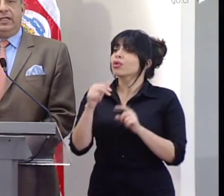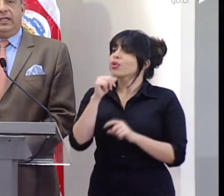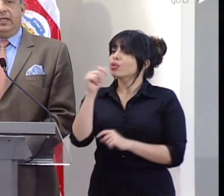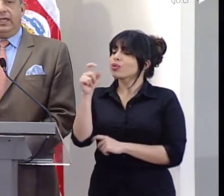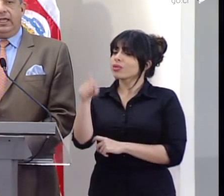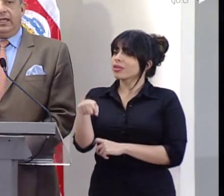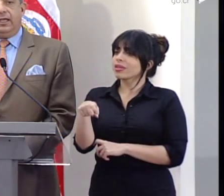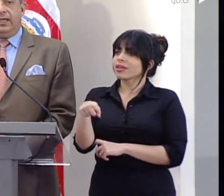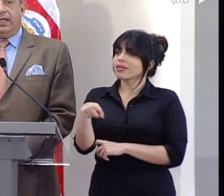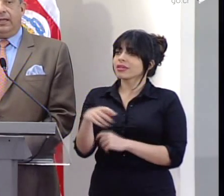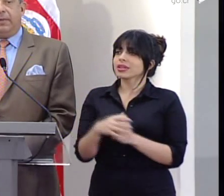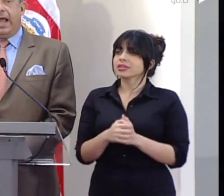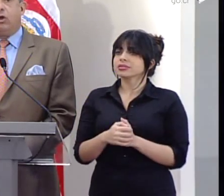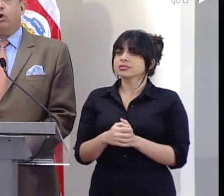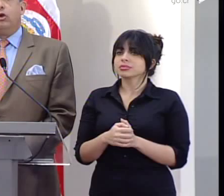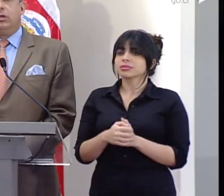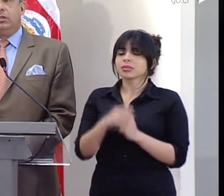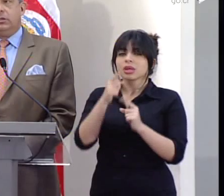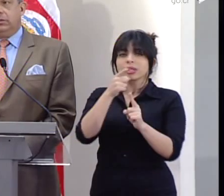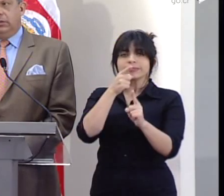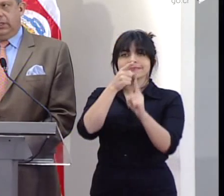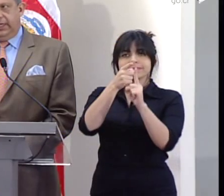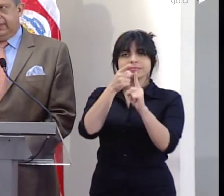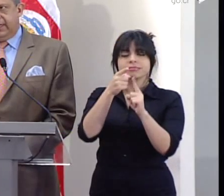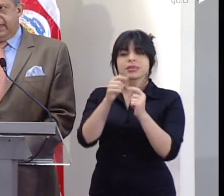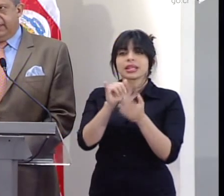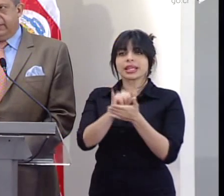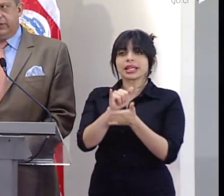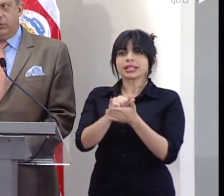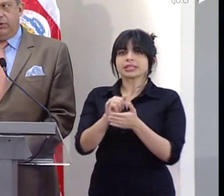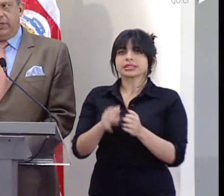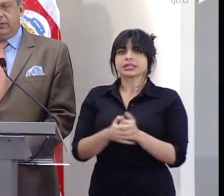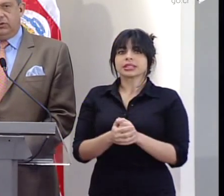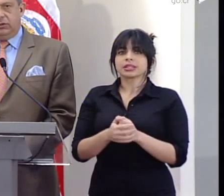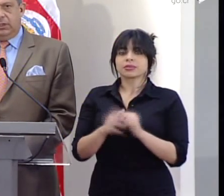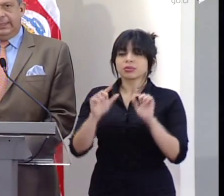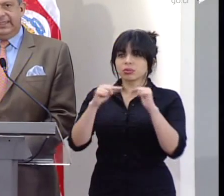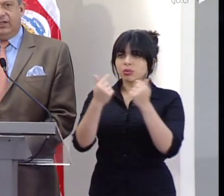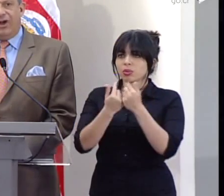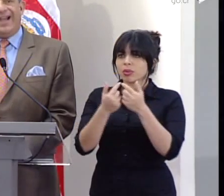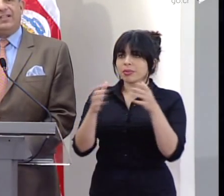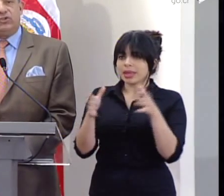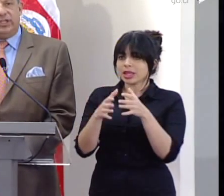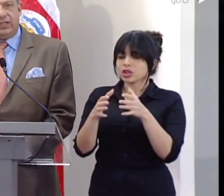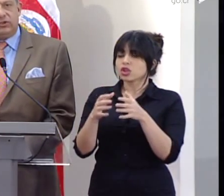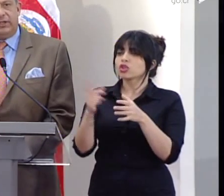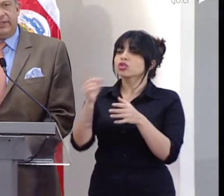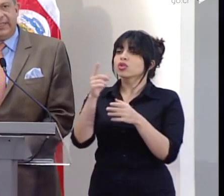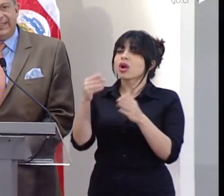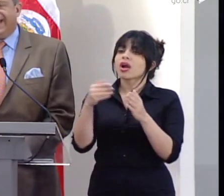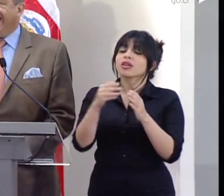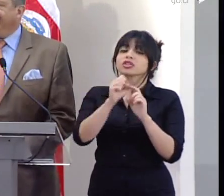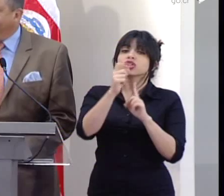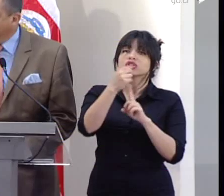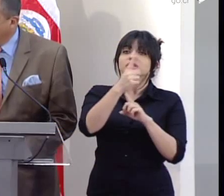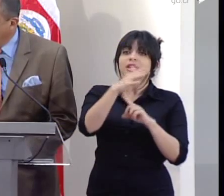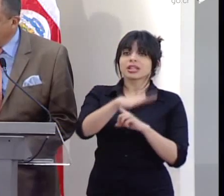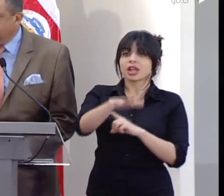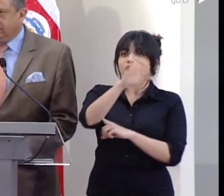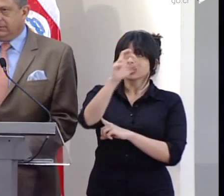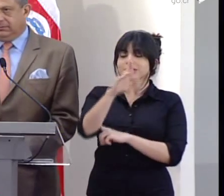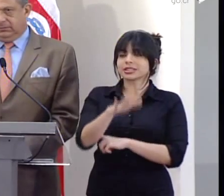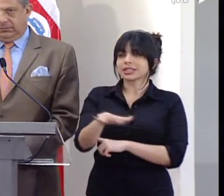ser el blanco de ese movimiento, sino a la sociedad costarricense